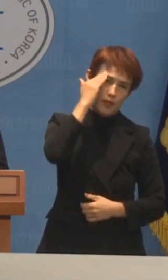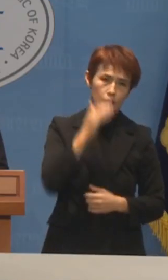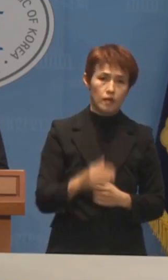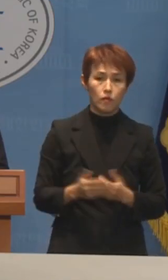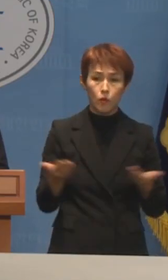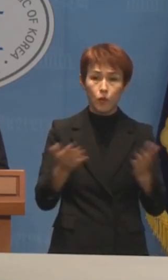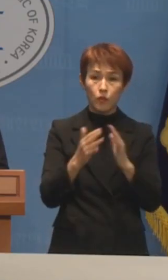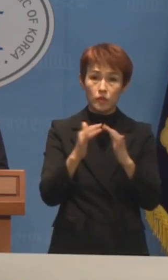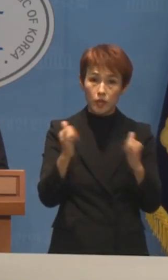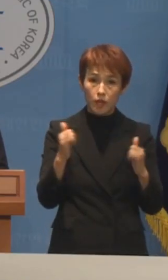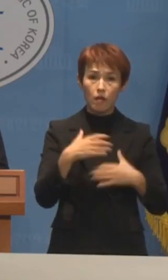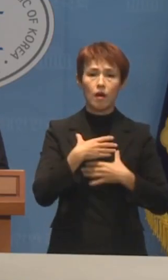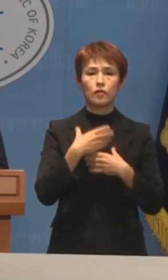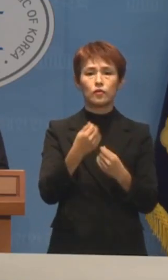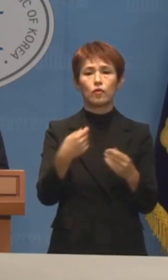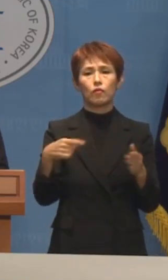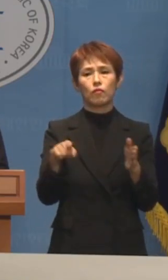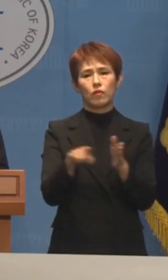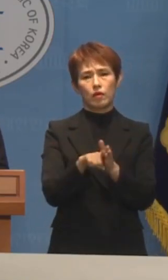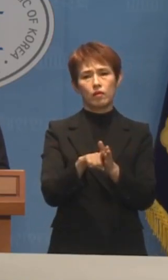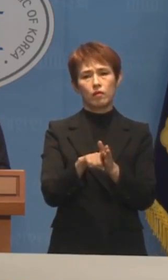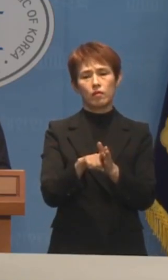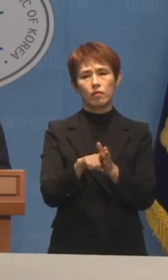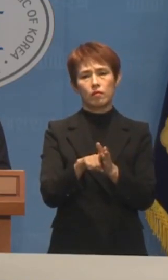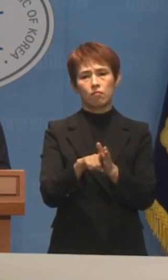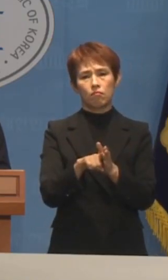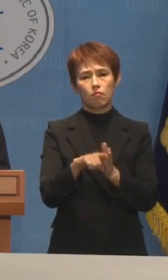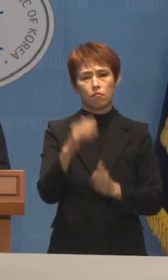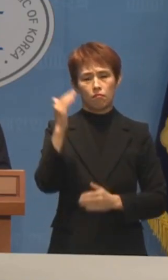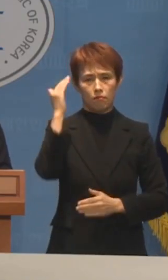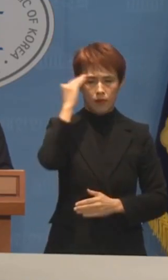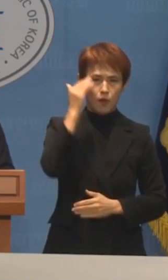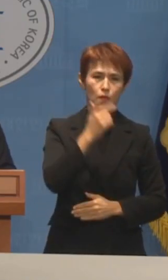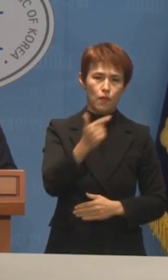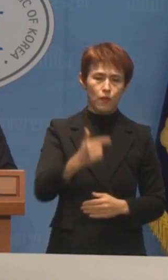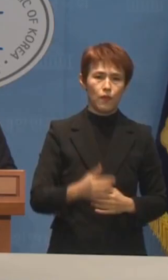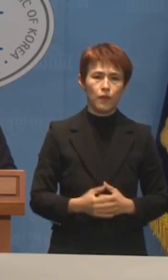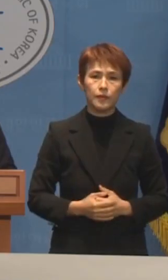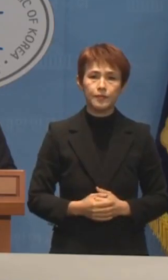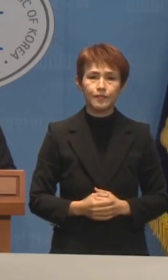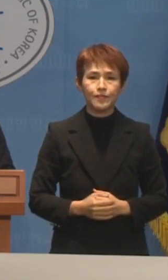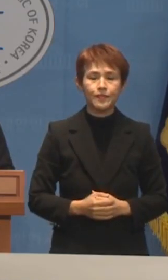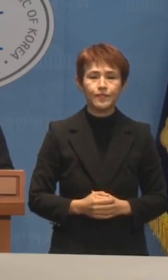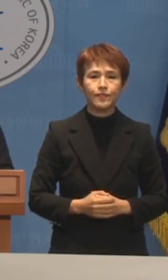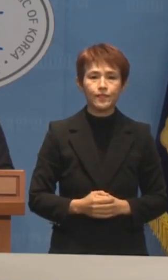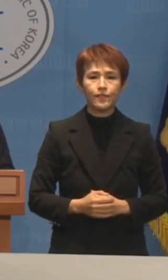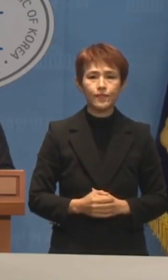노동자의 안전을 위한 안전성에 큰 위해가 되고 있음을 시사하는 바입니다.